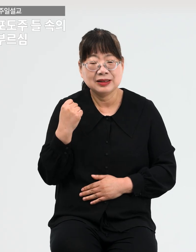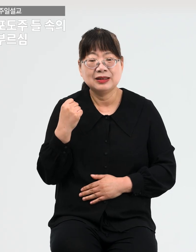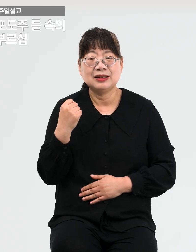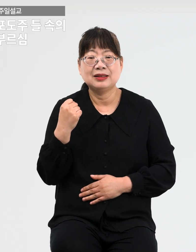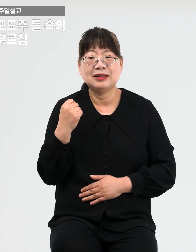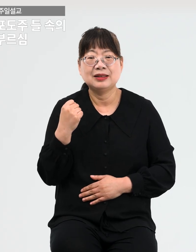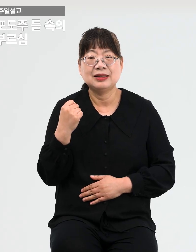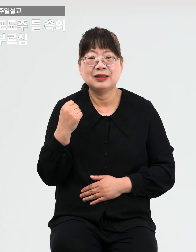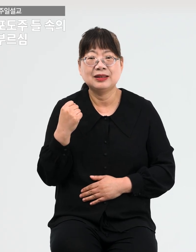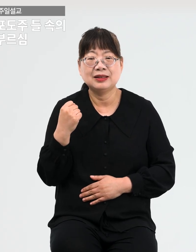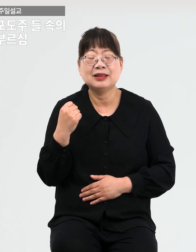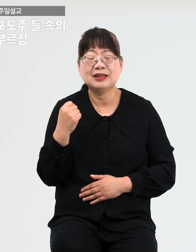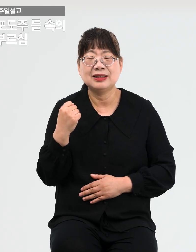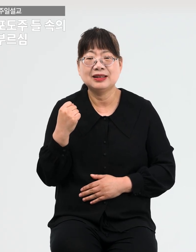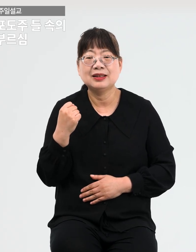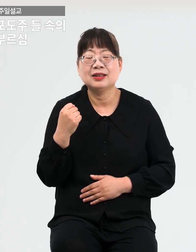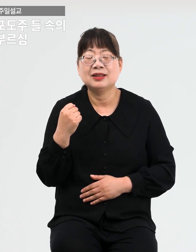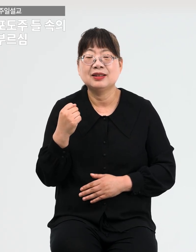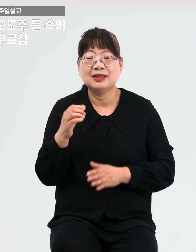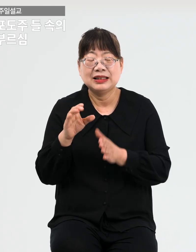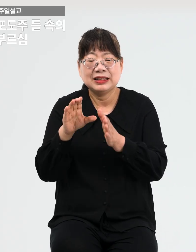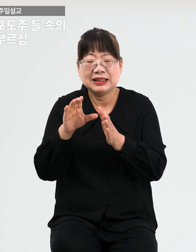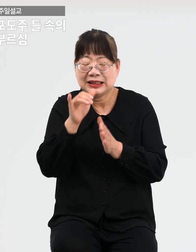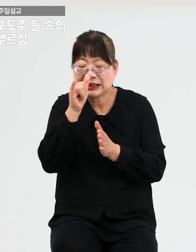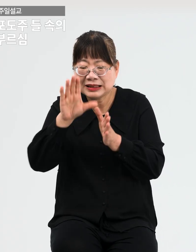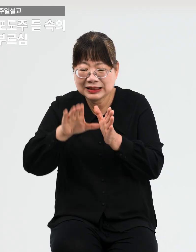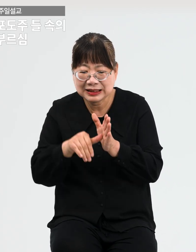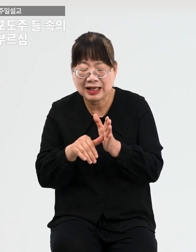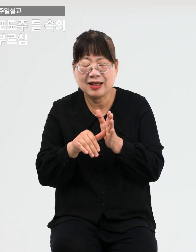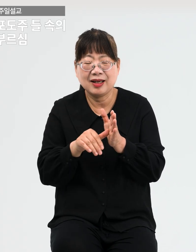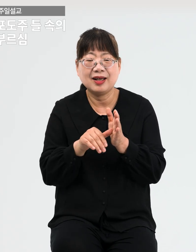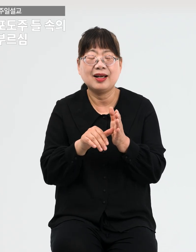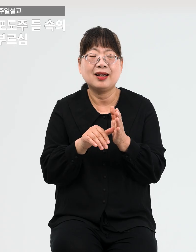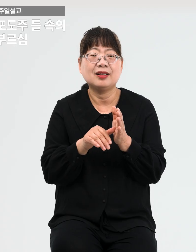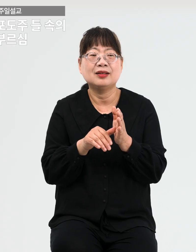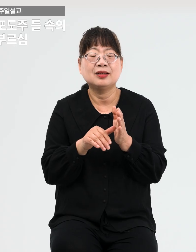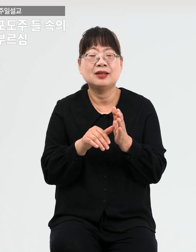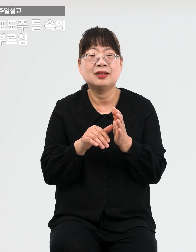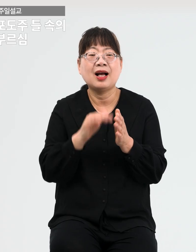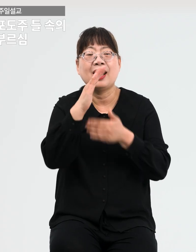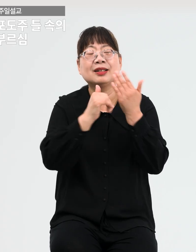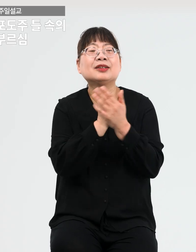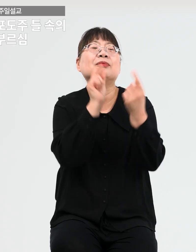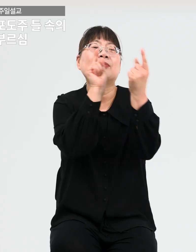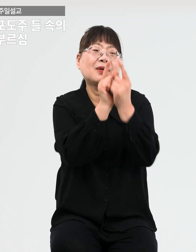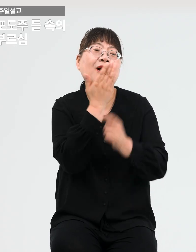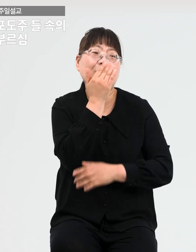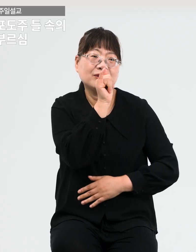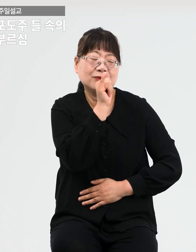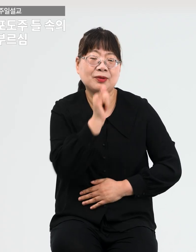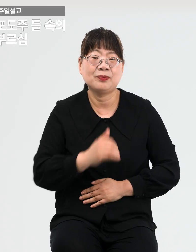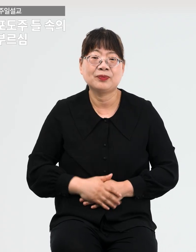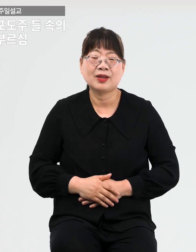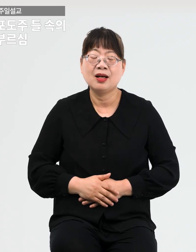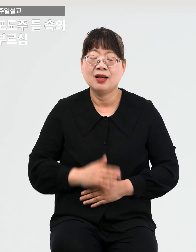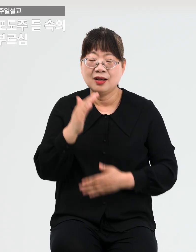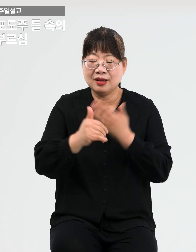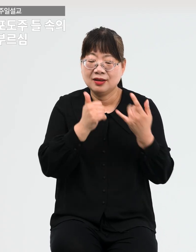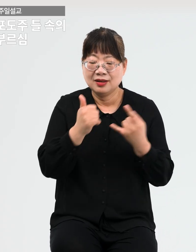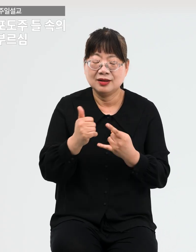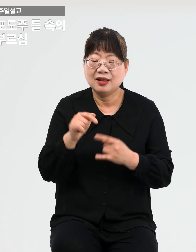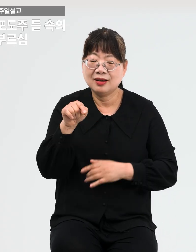하나님을 대면할 수가 있습니다. 그래서 하나님께서 그 넋두리를, 그 절망의 모습을